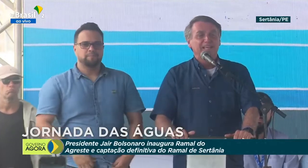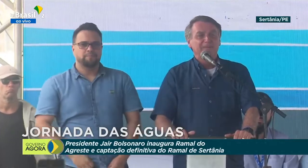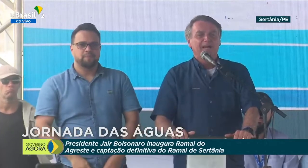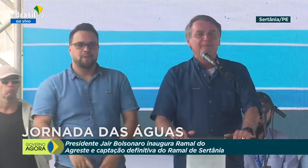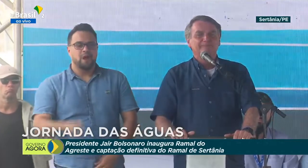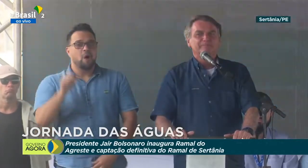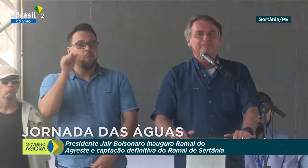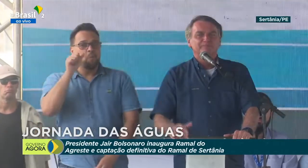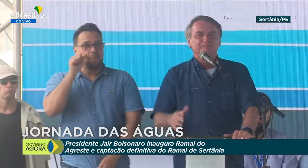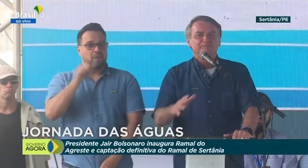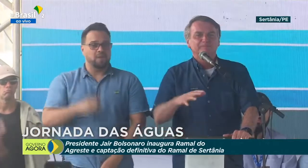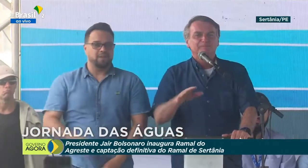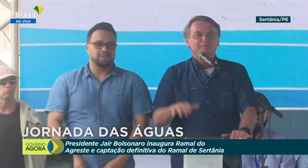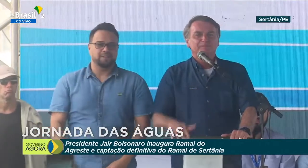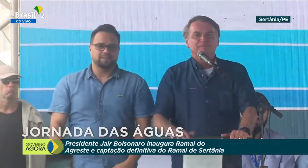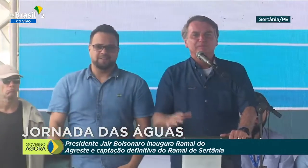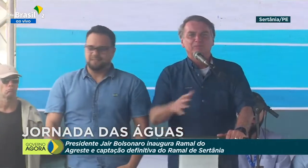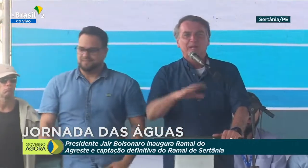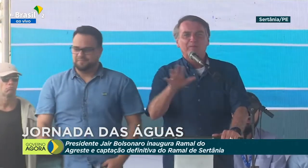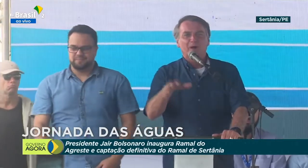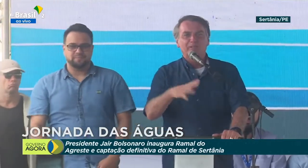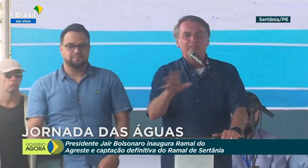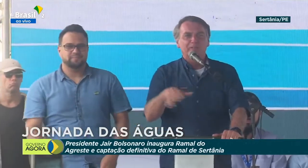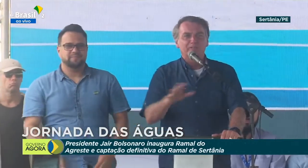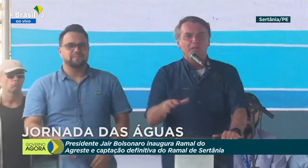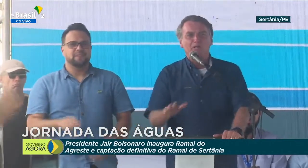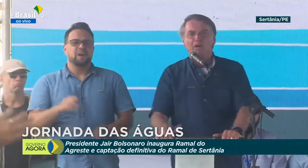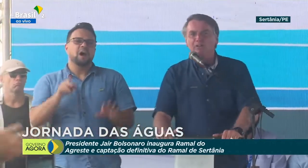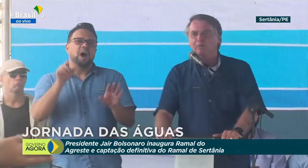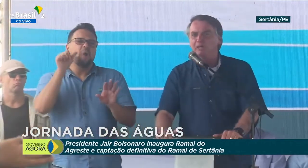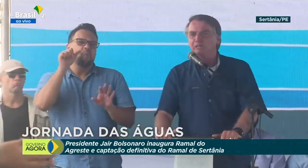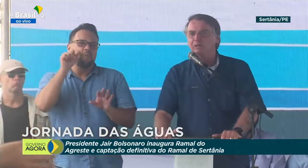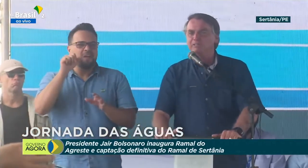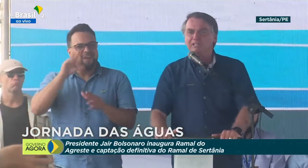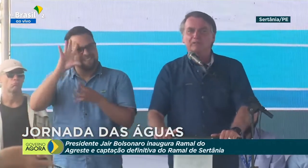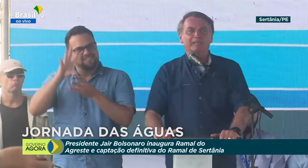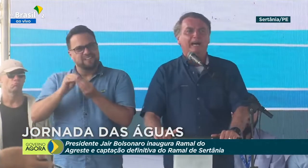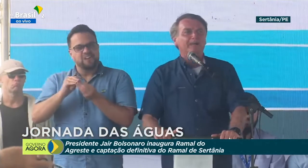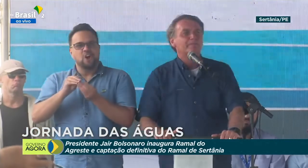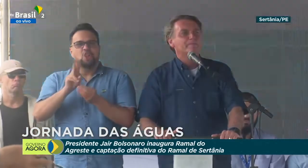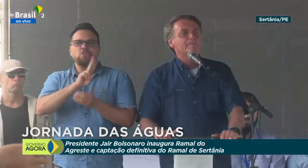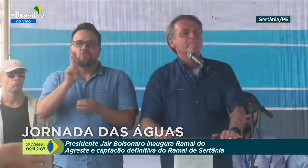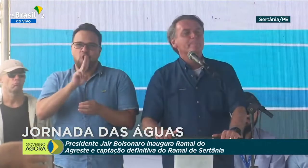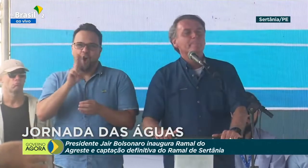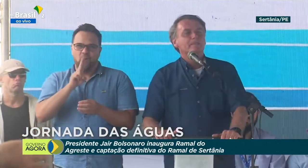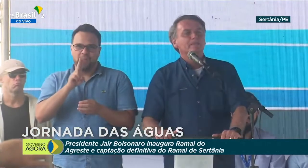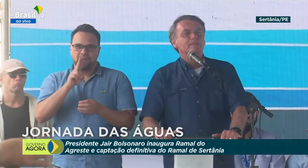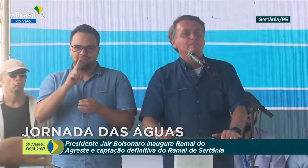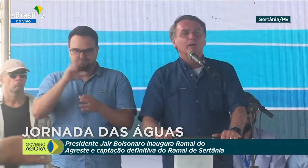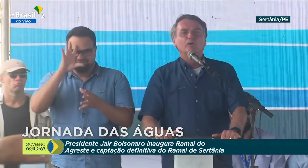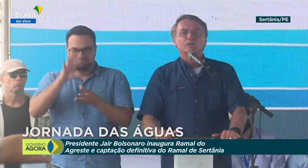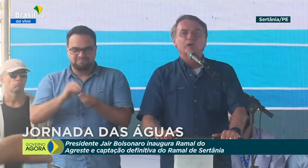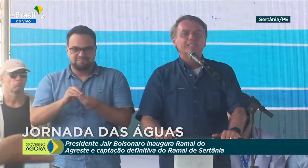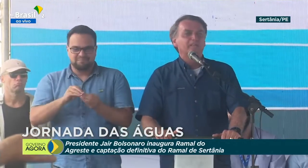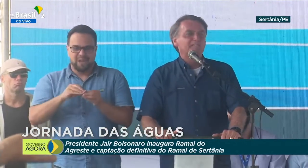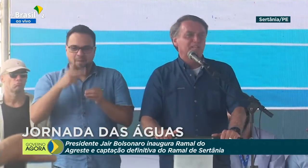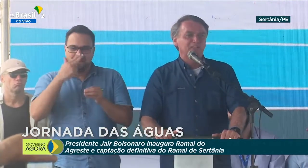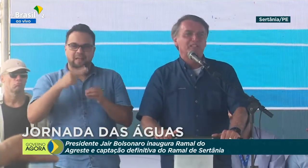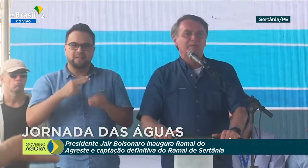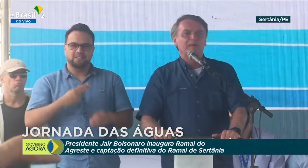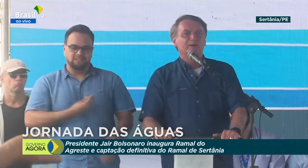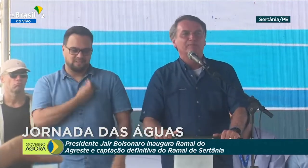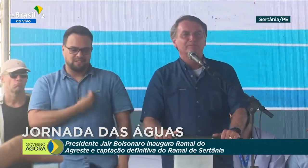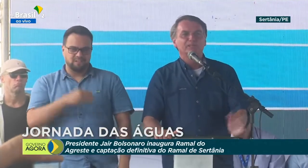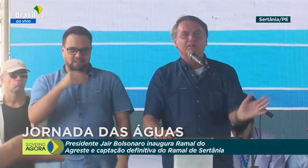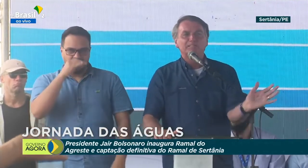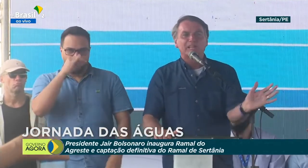que lembra um animal que vive no local não muito salutar, perguntou o que estava escrito